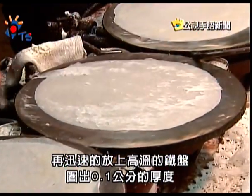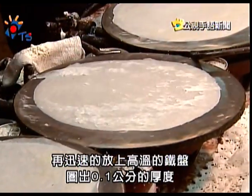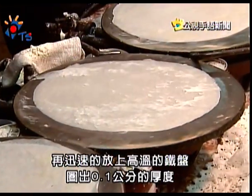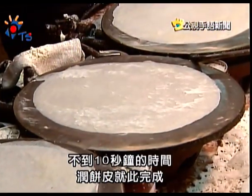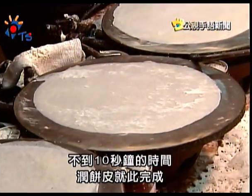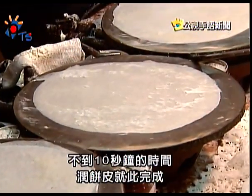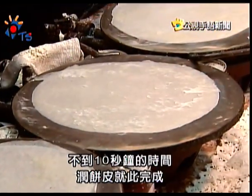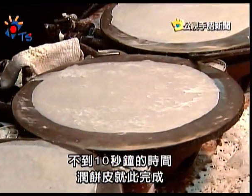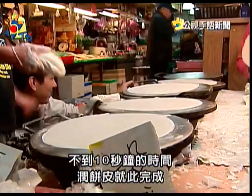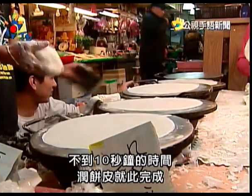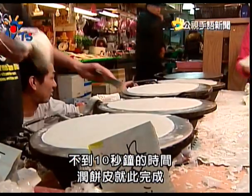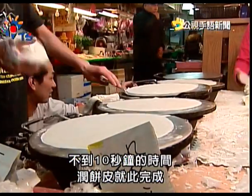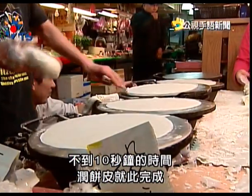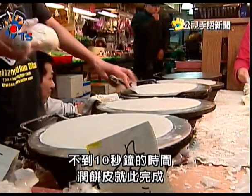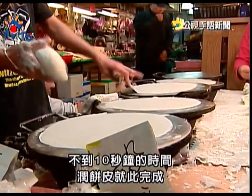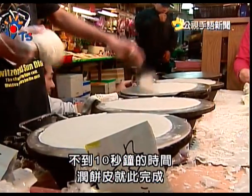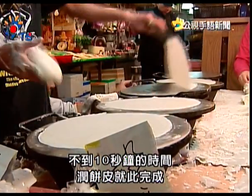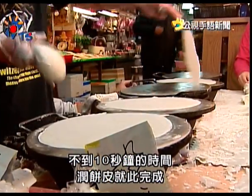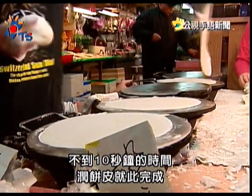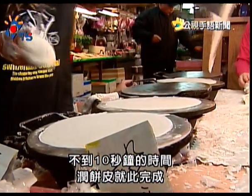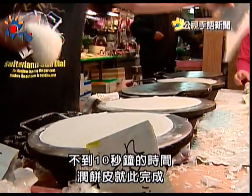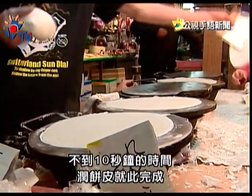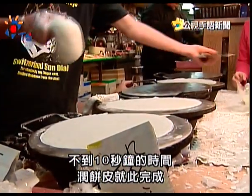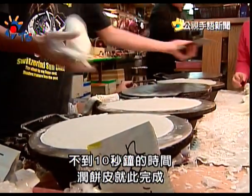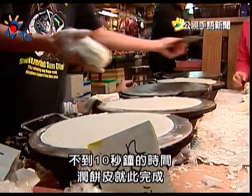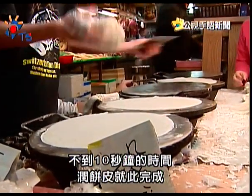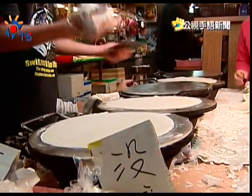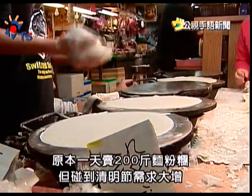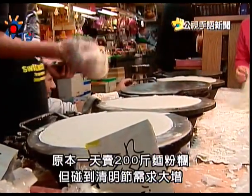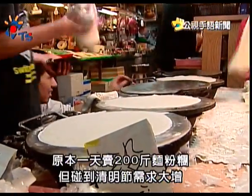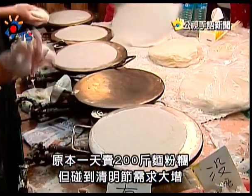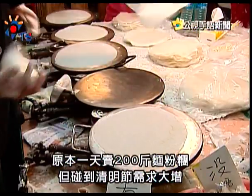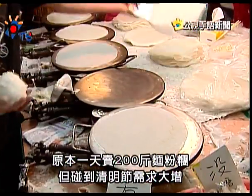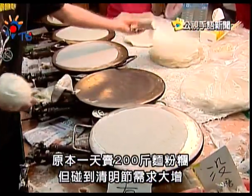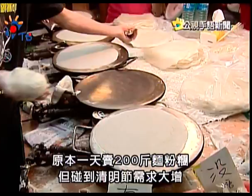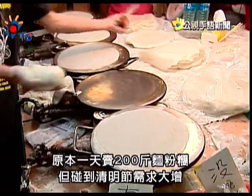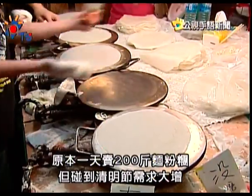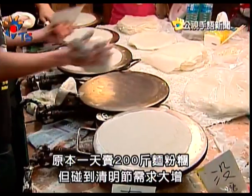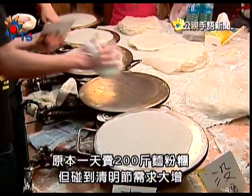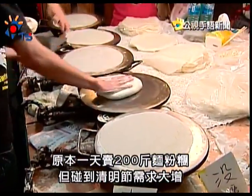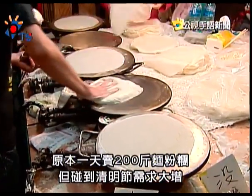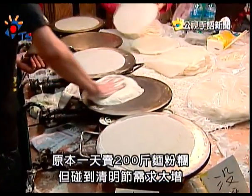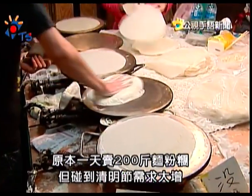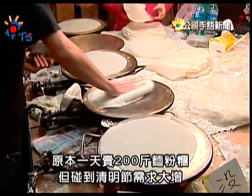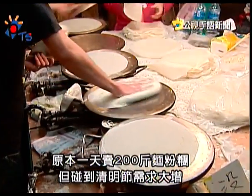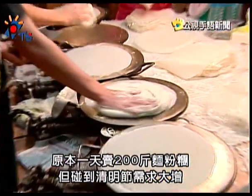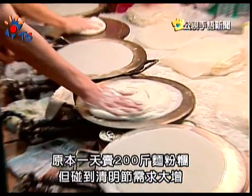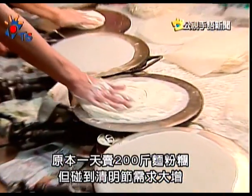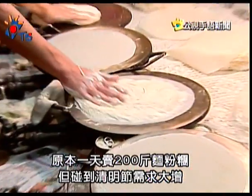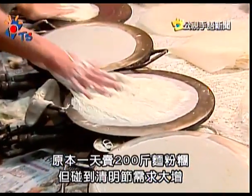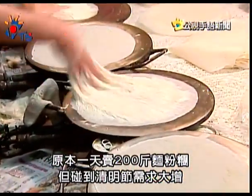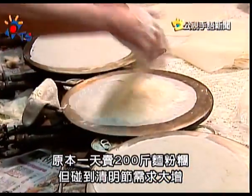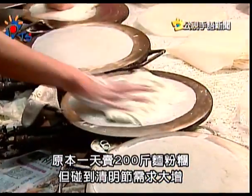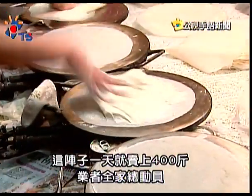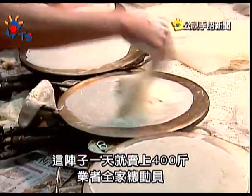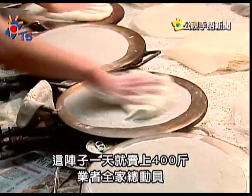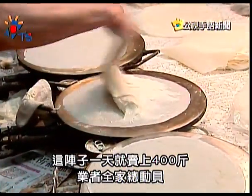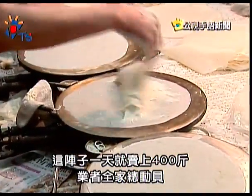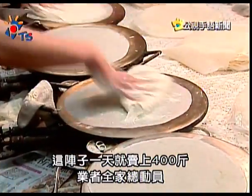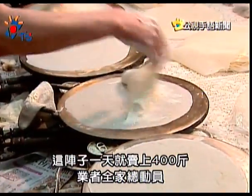到10秒钟的时间，润饼皮就此完成。原本一天卖200斤面粉团，但碰到清明节需求大增，这阵子一天就卖